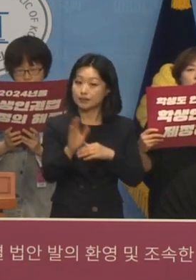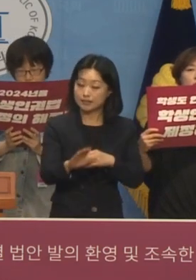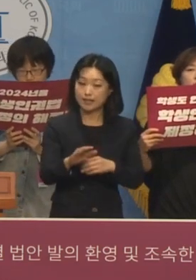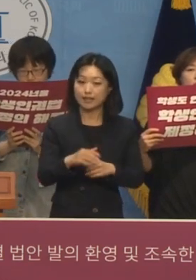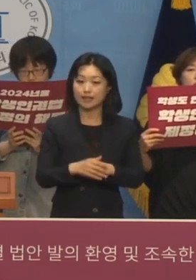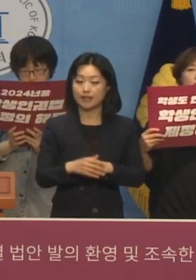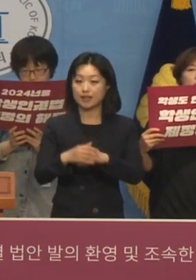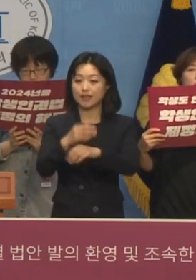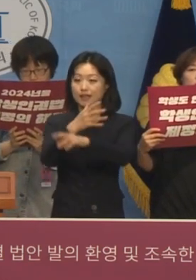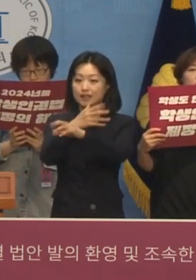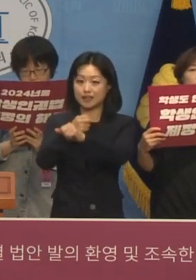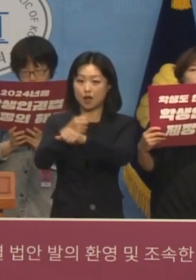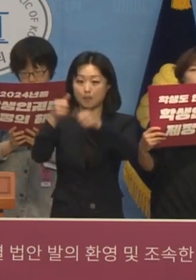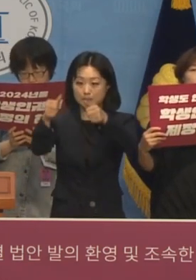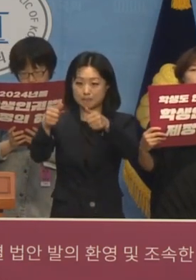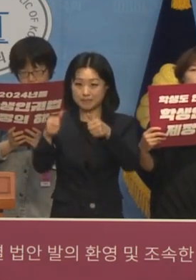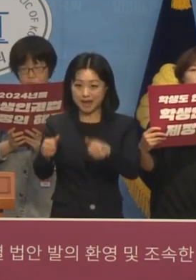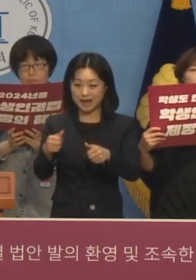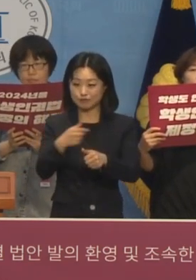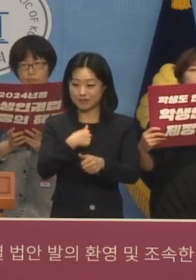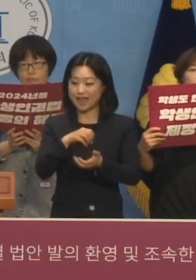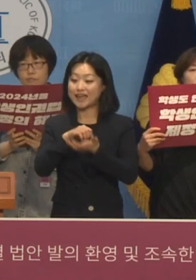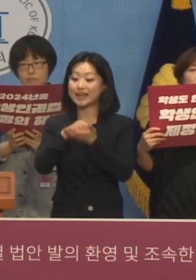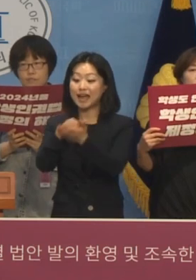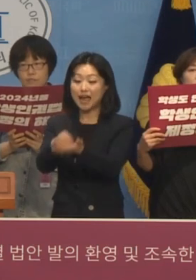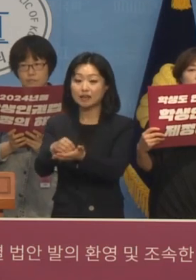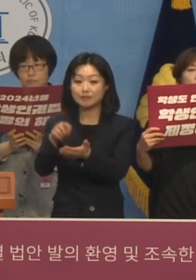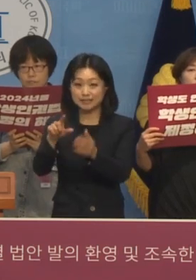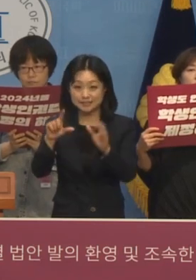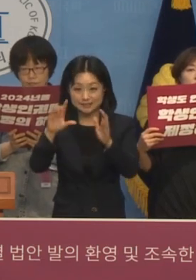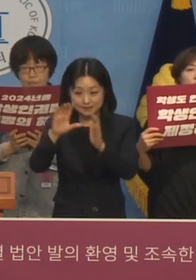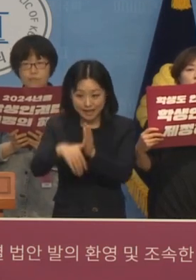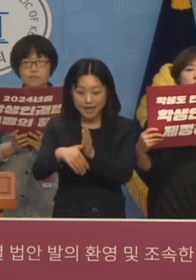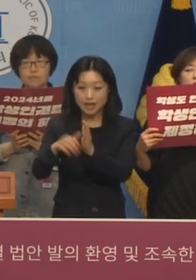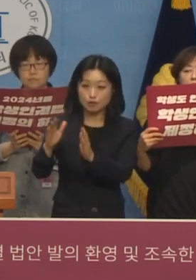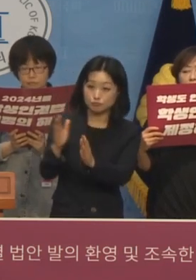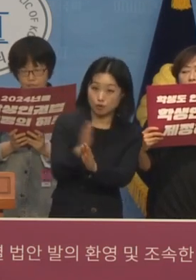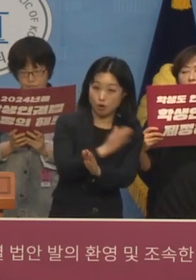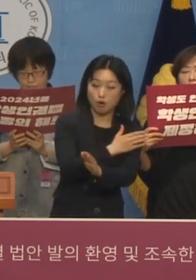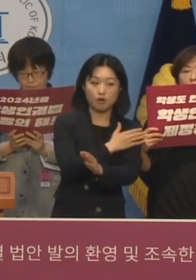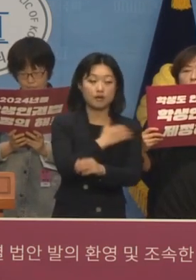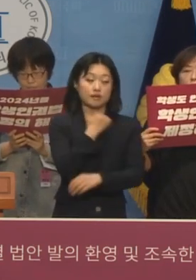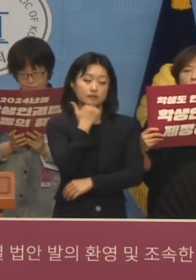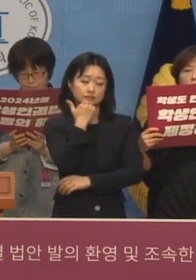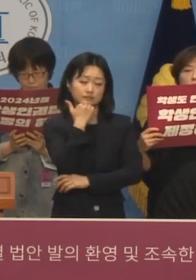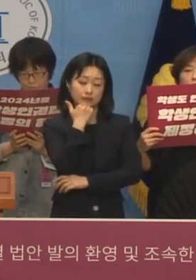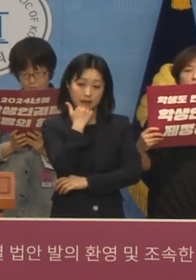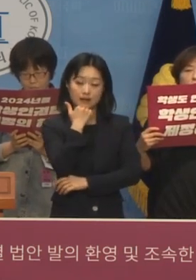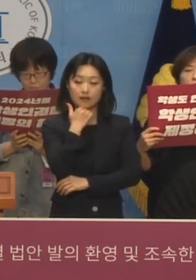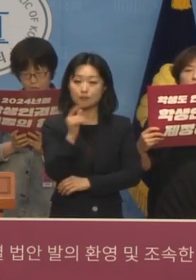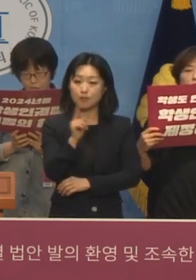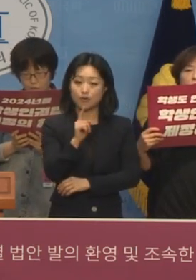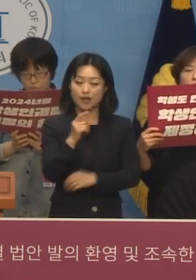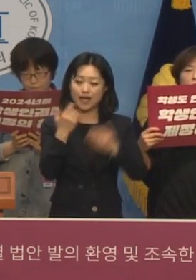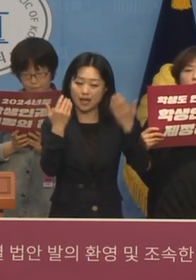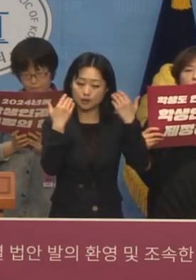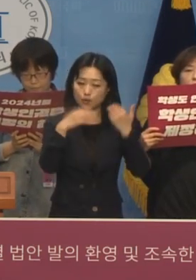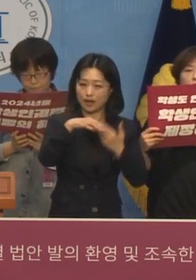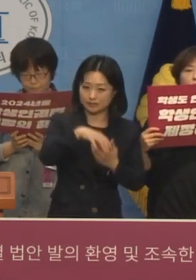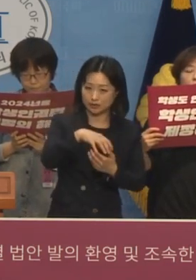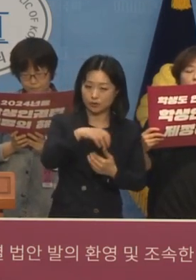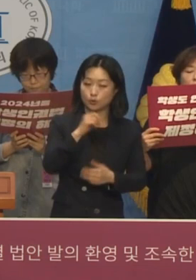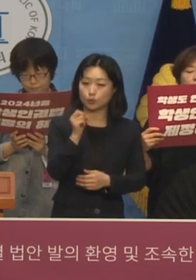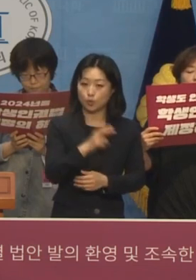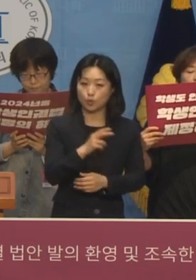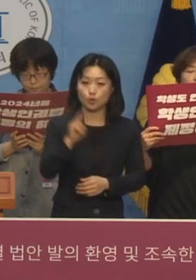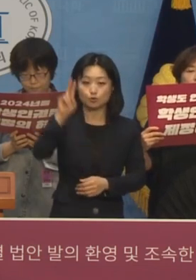불구하고 협약에 저희가 가입한 그 당시로부터 또 한참 후까지 학교 현장과